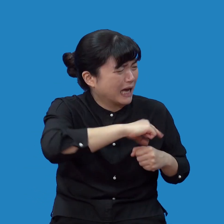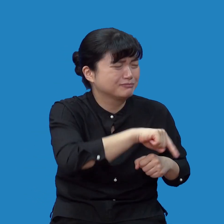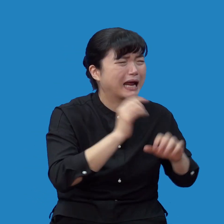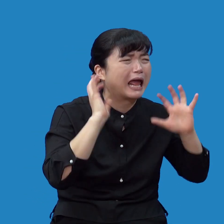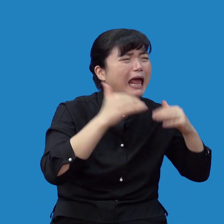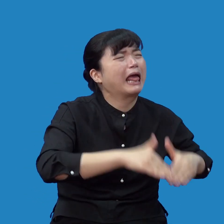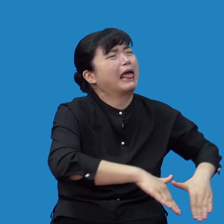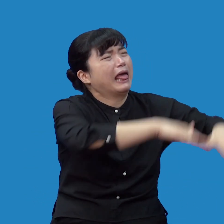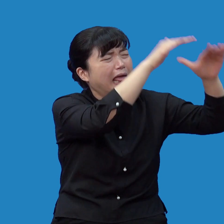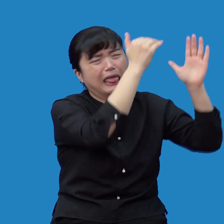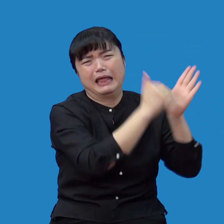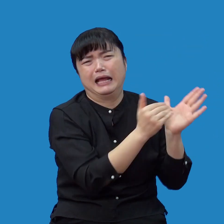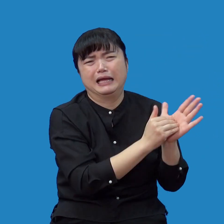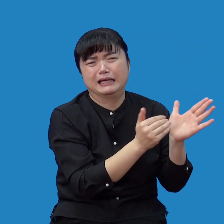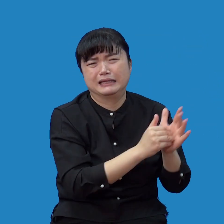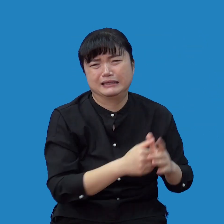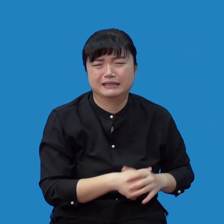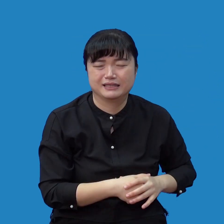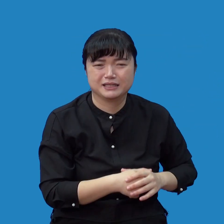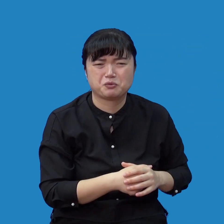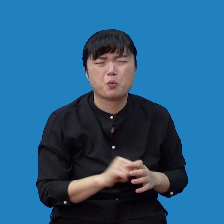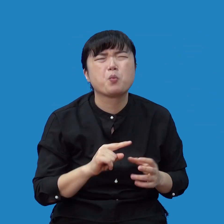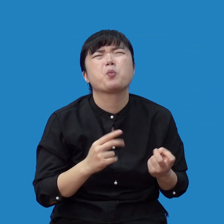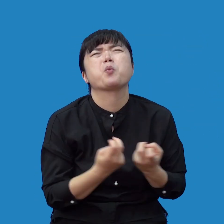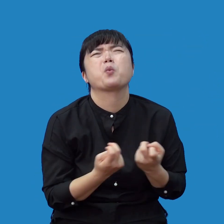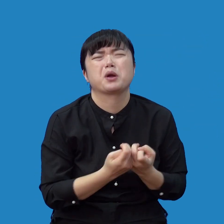키워가지고 떠나보냈습니다. 그럼 어떻게 해야 할까요?